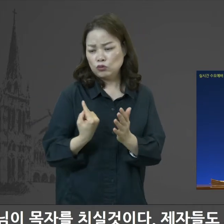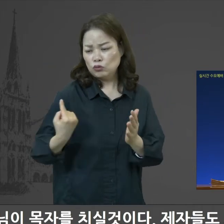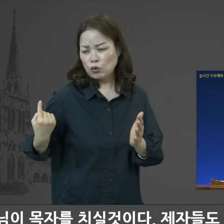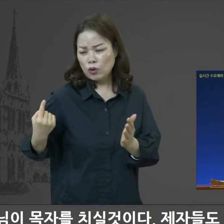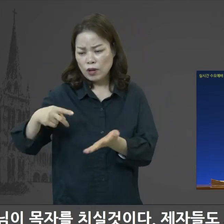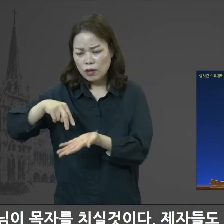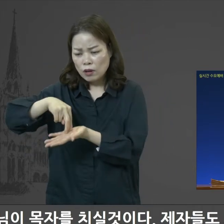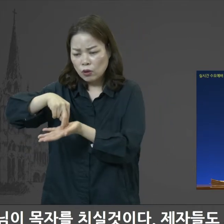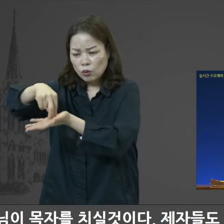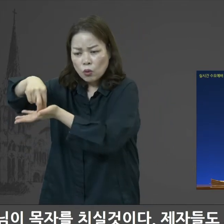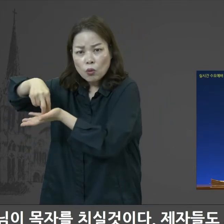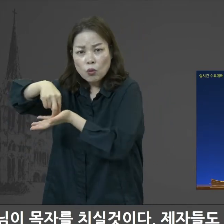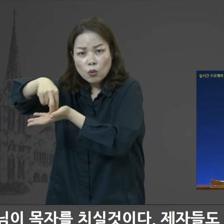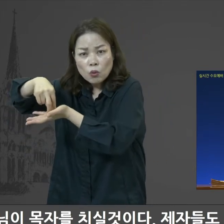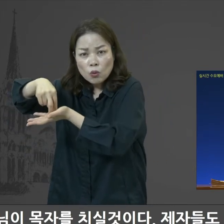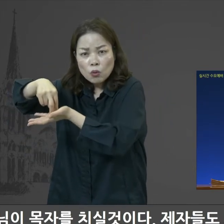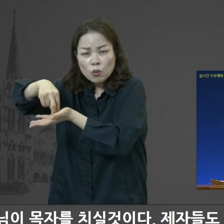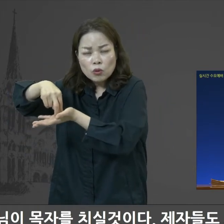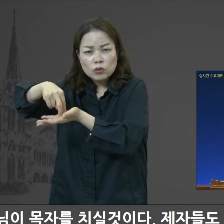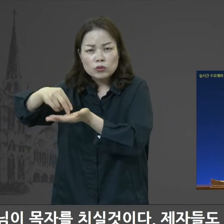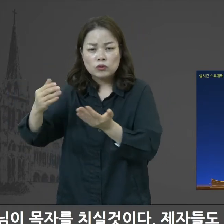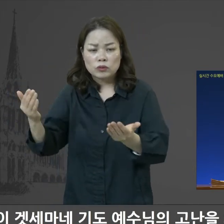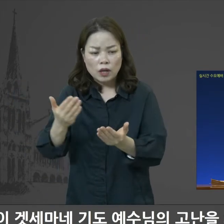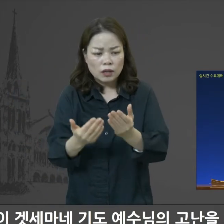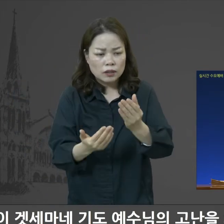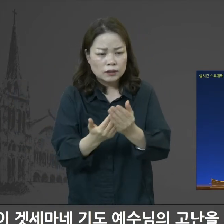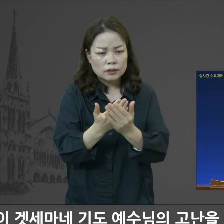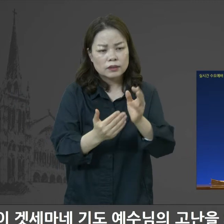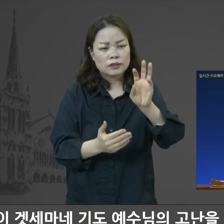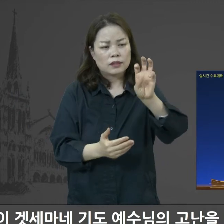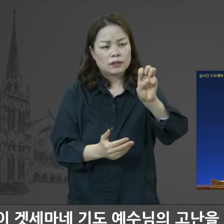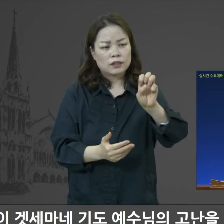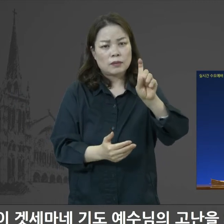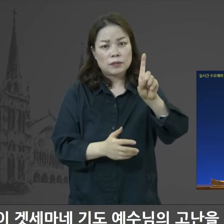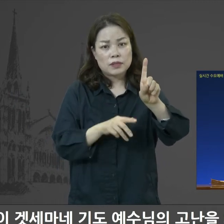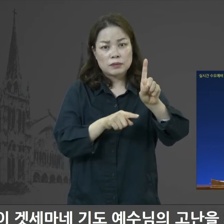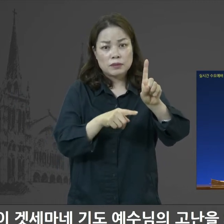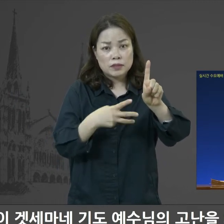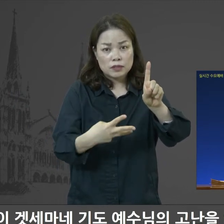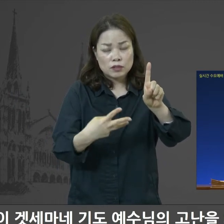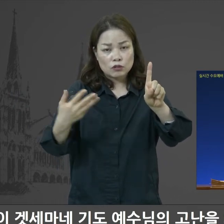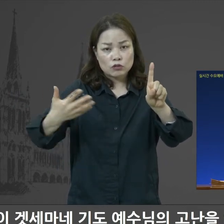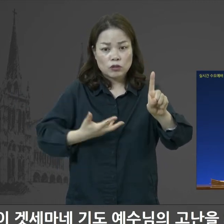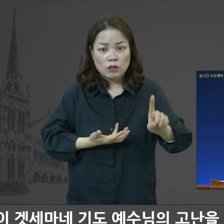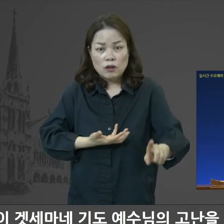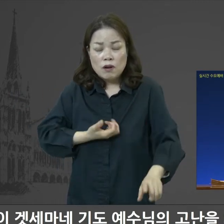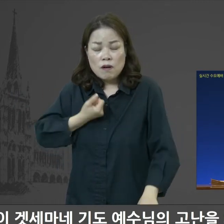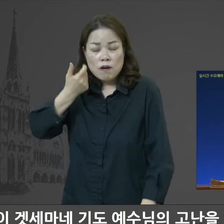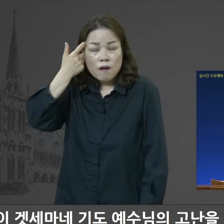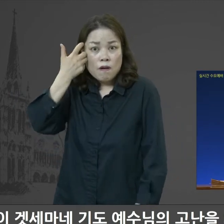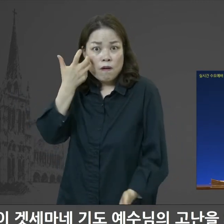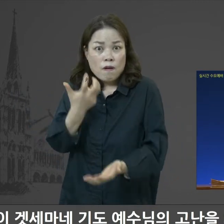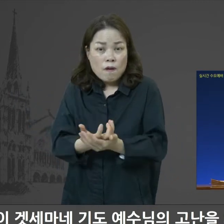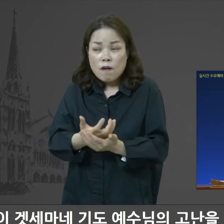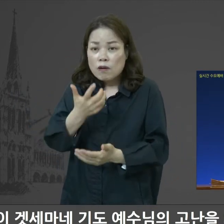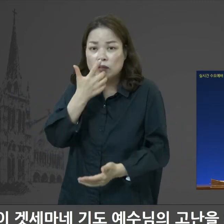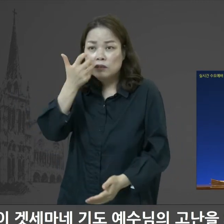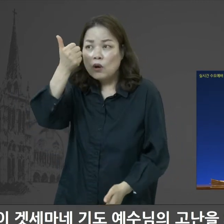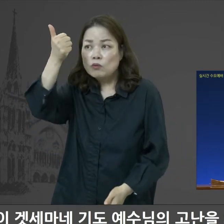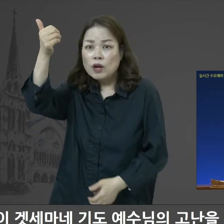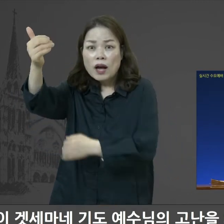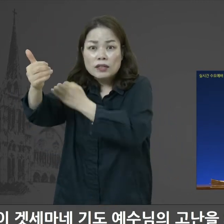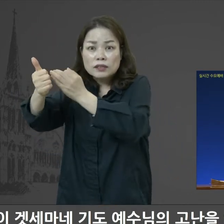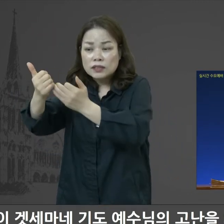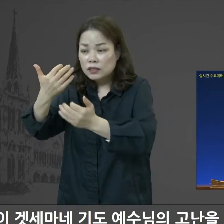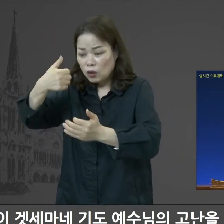고독이죠. 사건의 중요한 단서가 되는 31절의 이 말씀이 우리에게 주는 첫 번째 충격은 성부 하나님께서